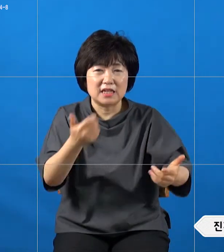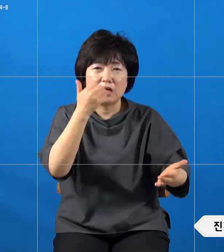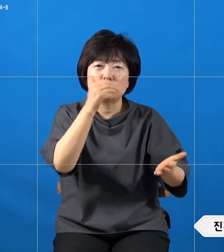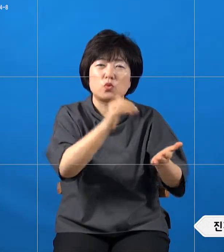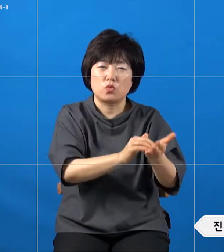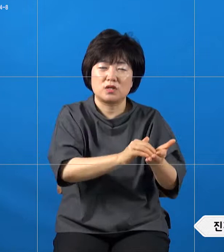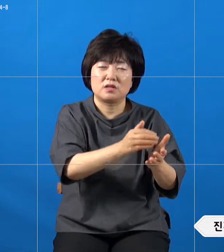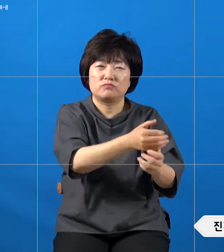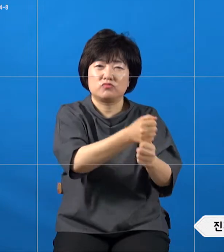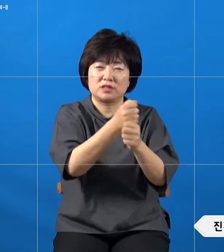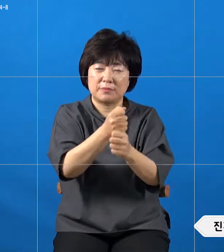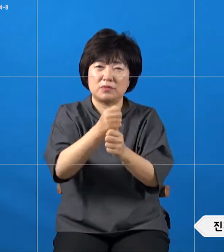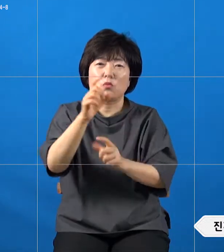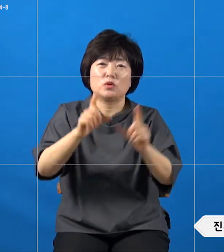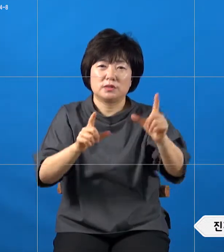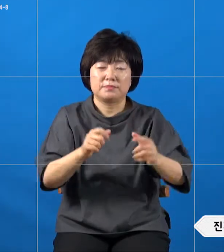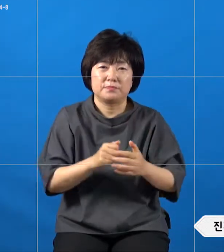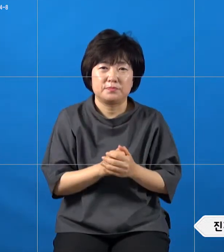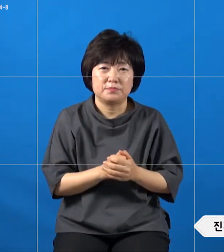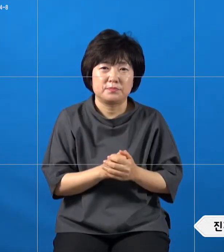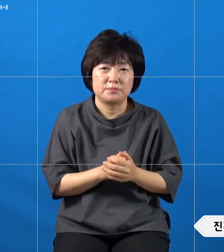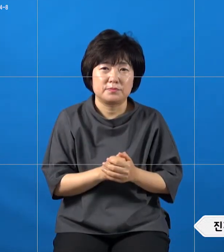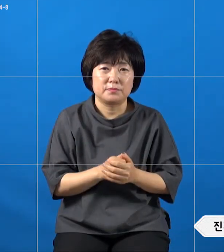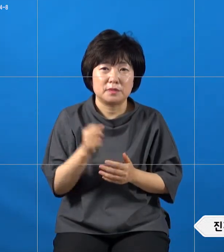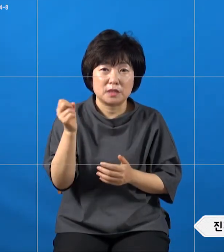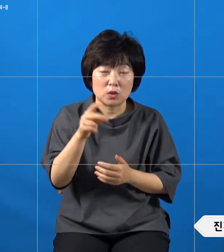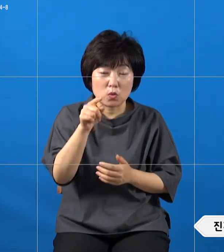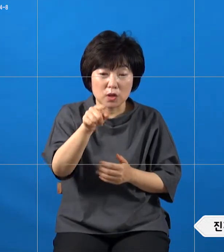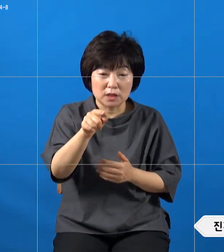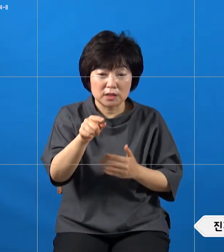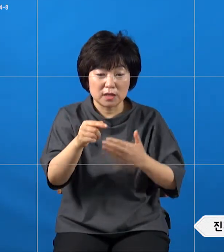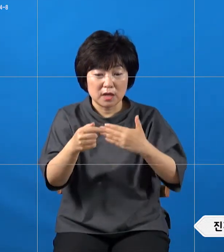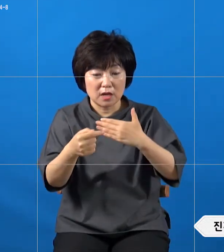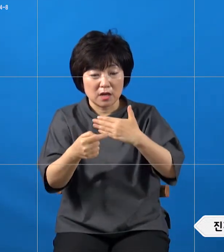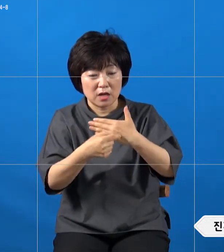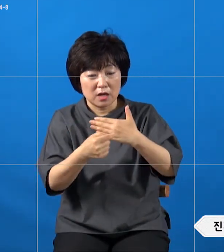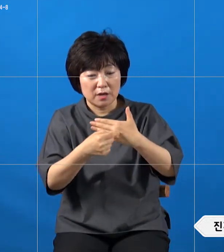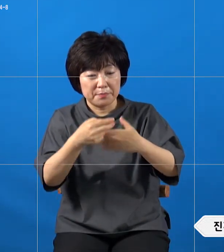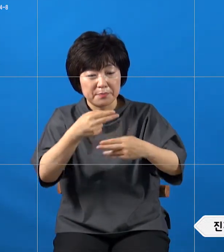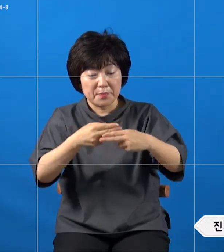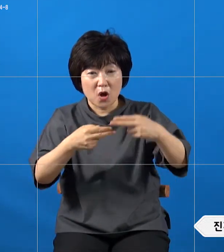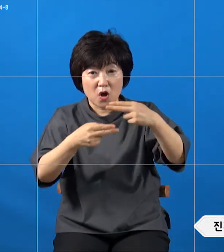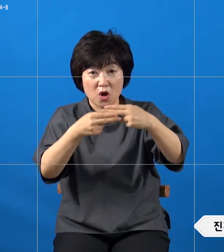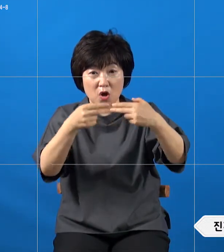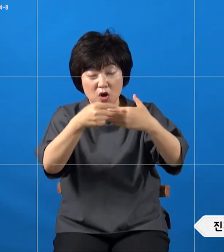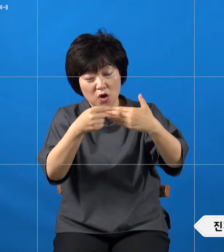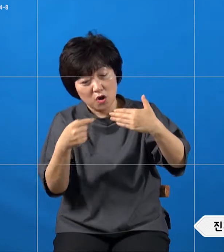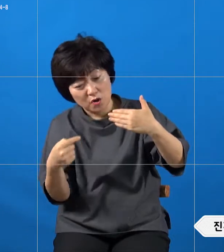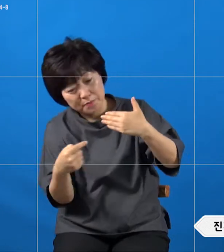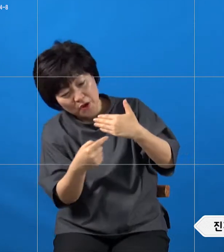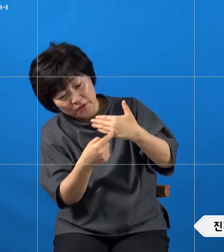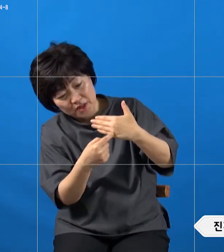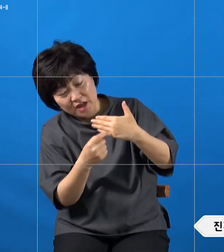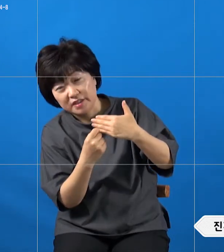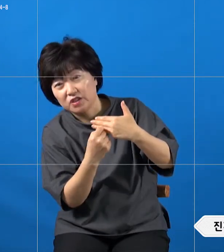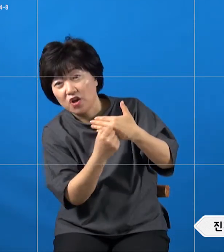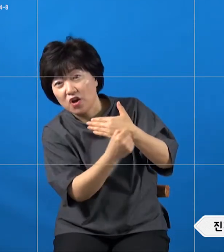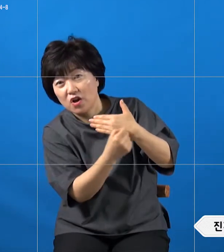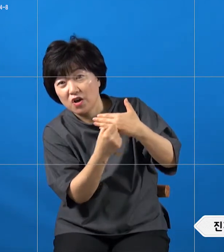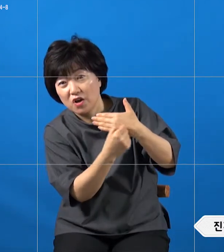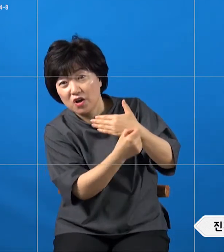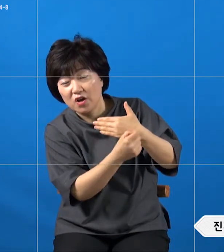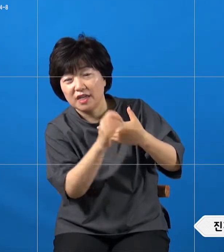이 모습을 봅니다. 그리고 거기에는 그 벽면에 이런 하나님의 말씀이